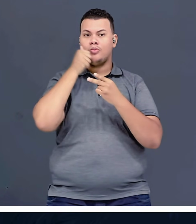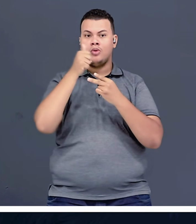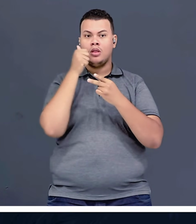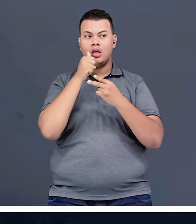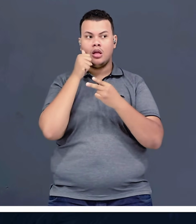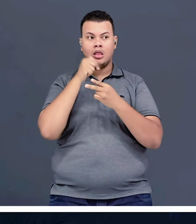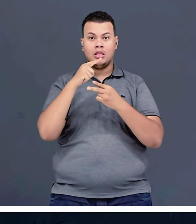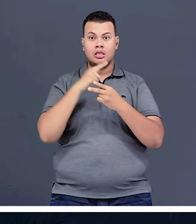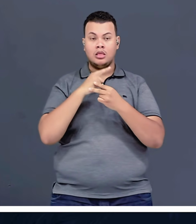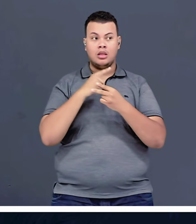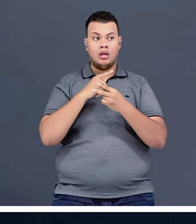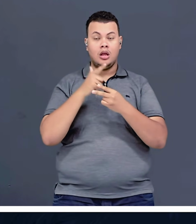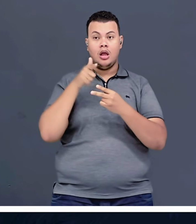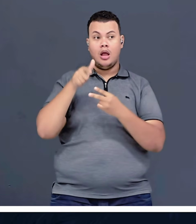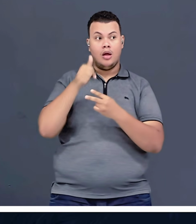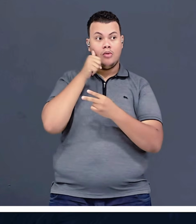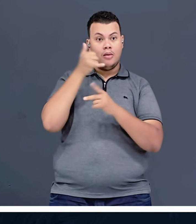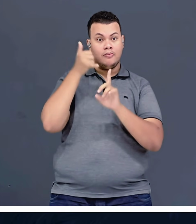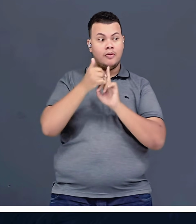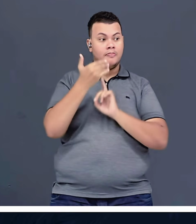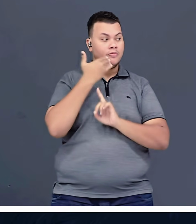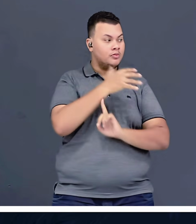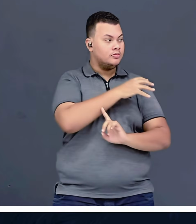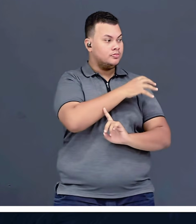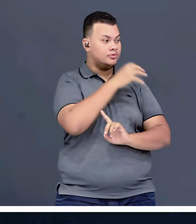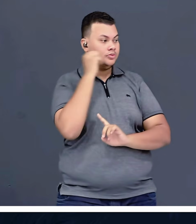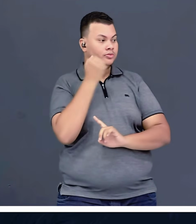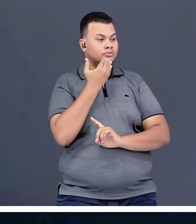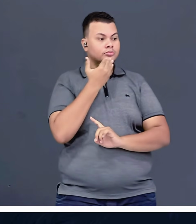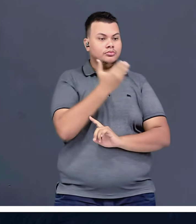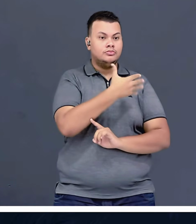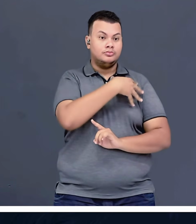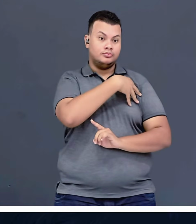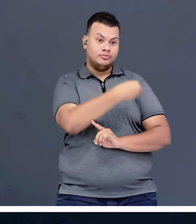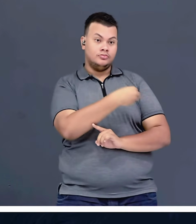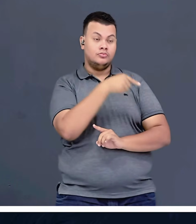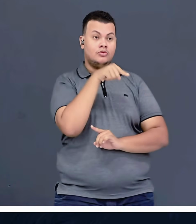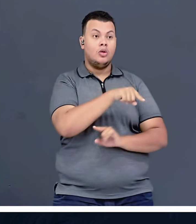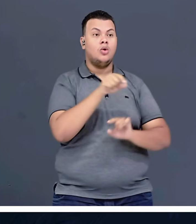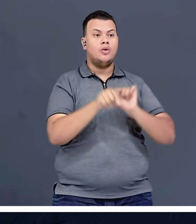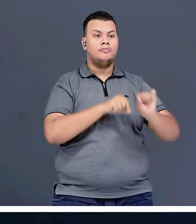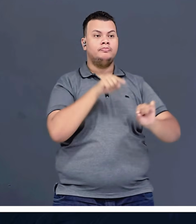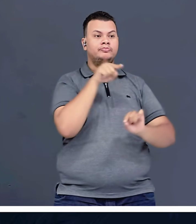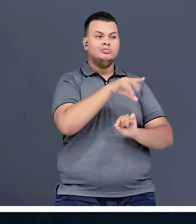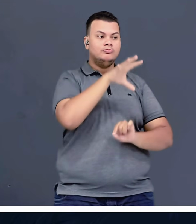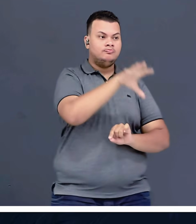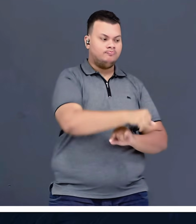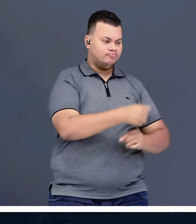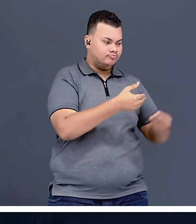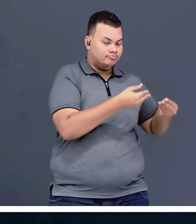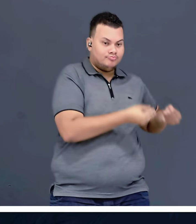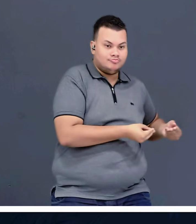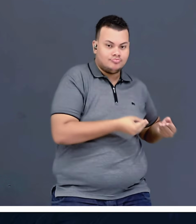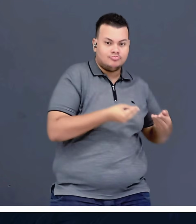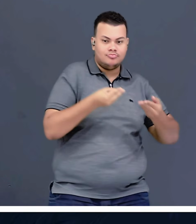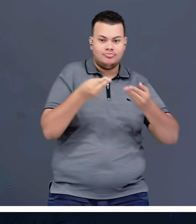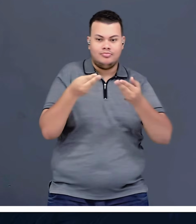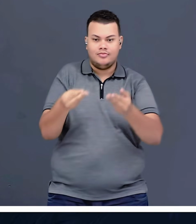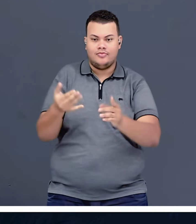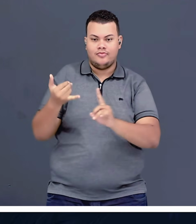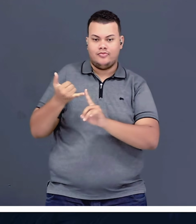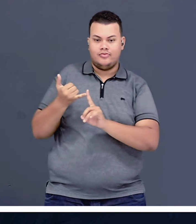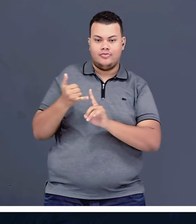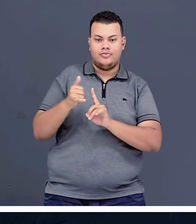profeta pediu a ela um pão, que ela disse que só tinha para ela e o seu filho, ela abriu a mão e entregou na mão do profeta